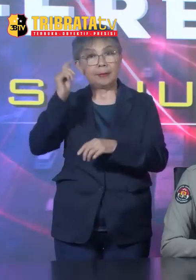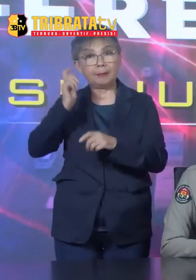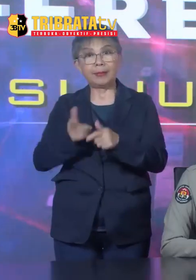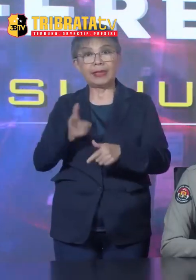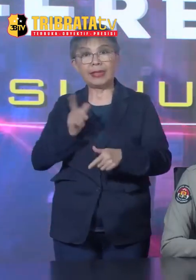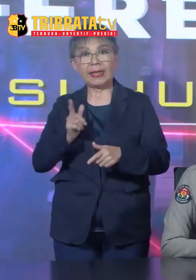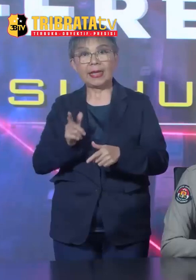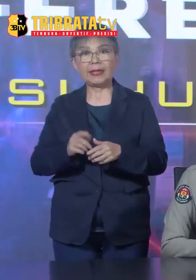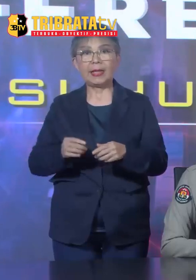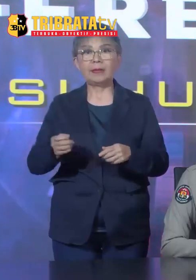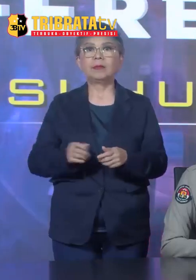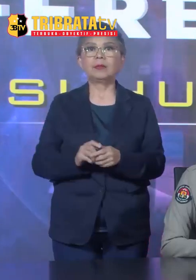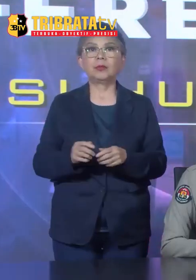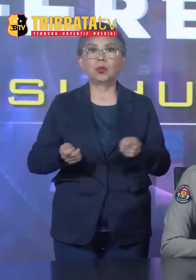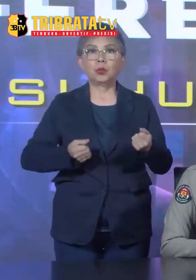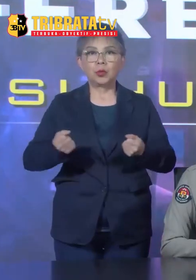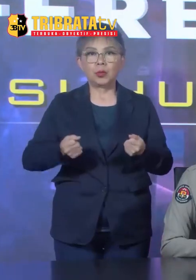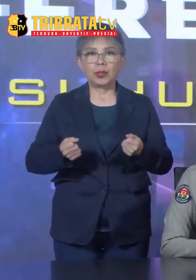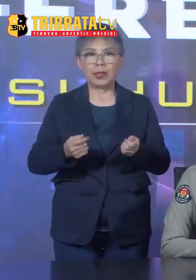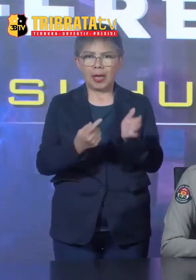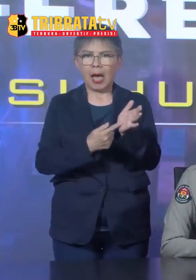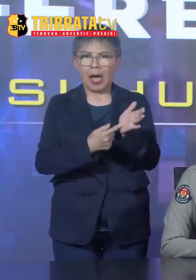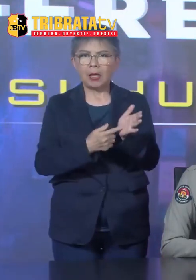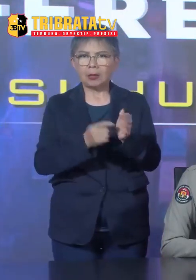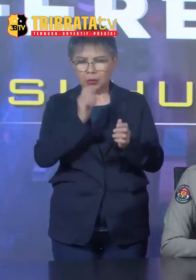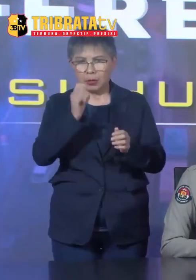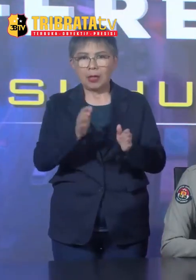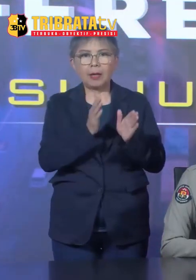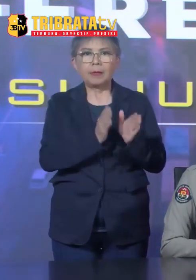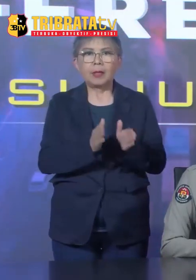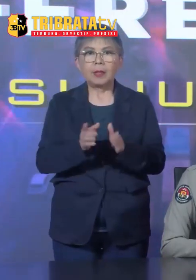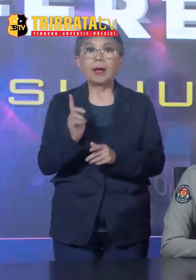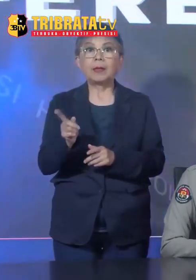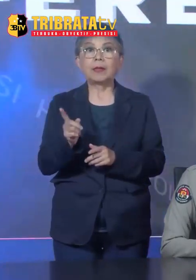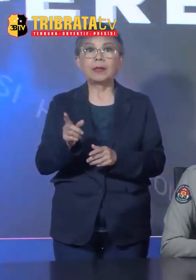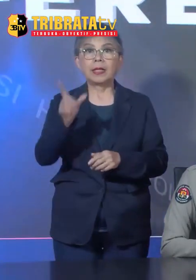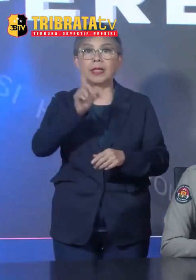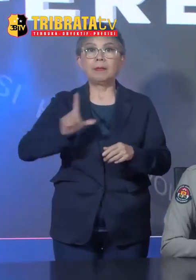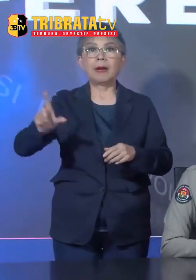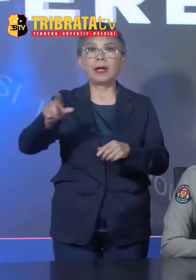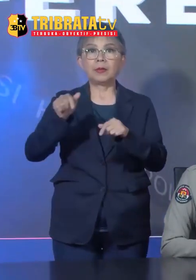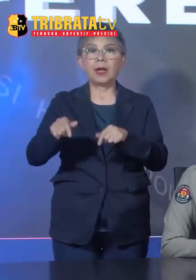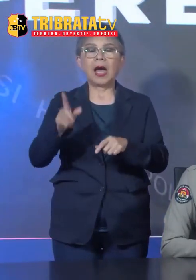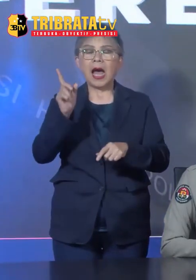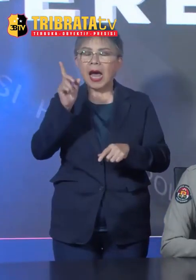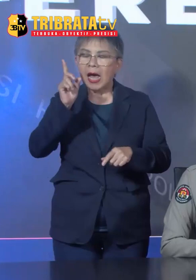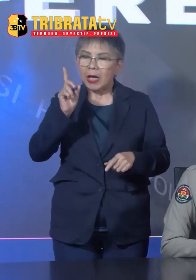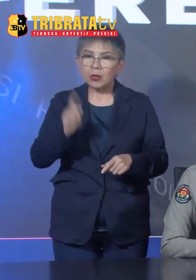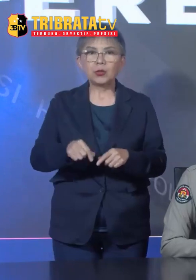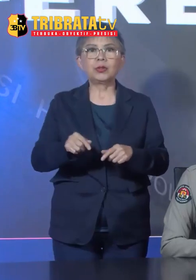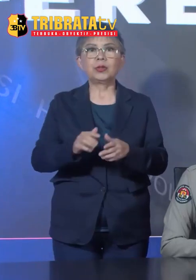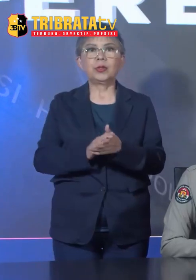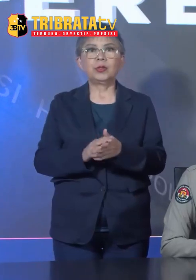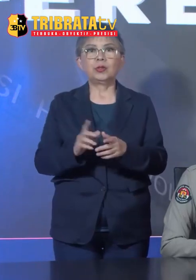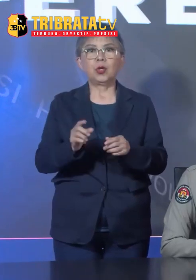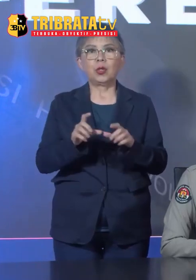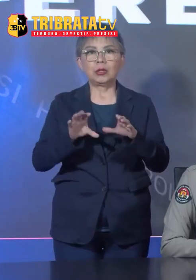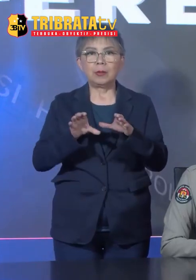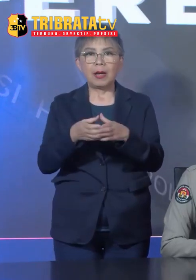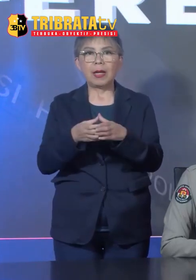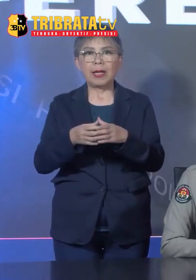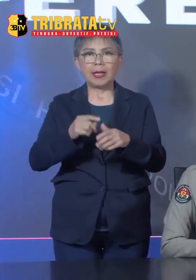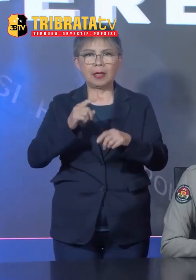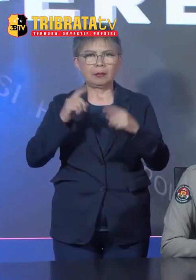Pendidikan dan Pelatihan mengemudi yang mengatur bahwa lembaga tersebut haruslah merupakan suatu